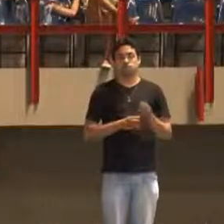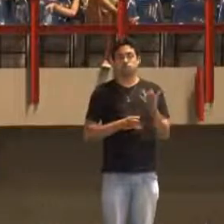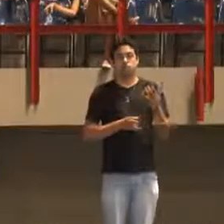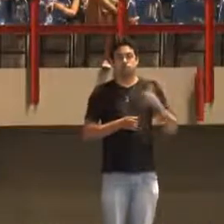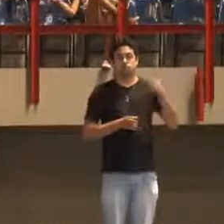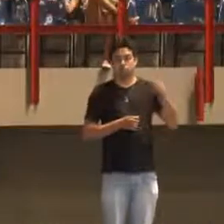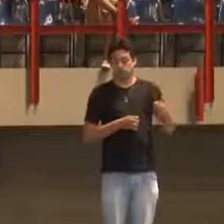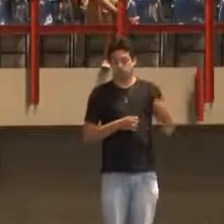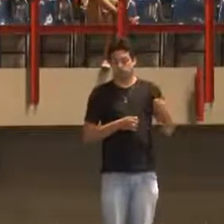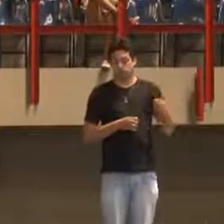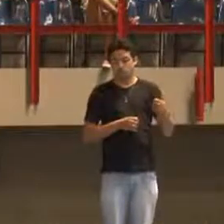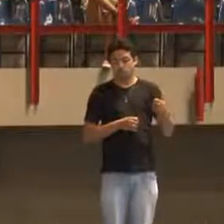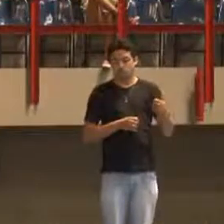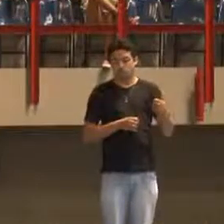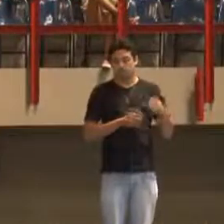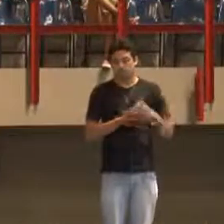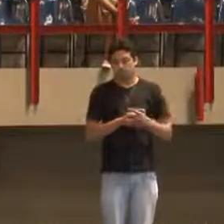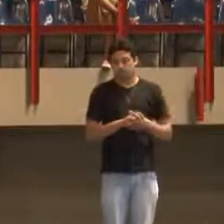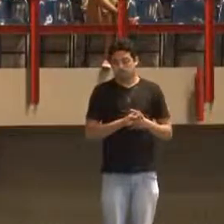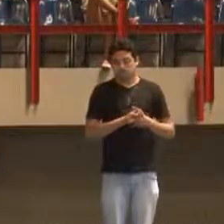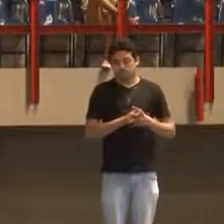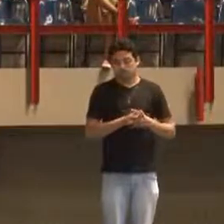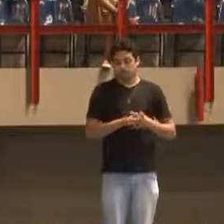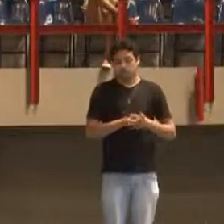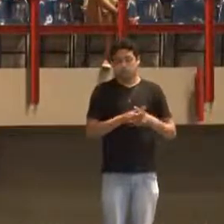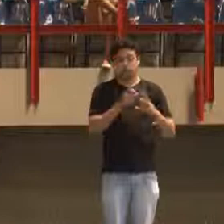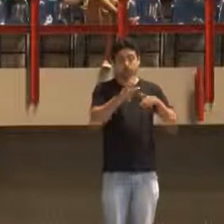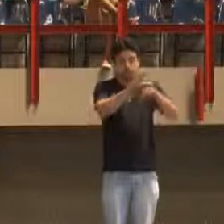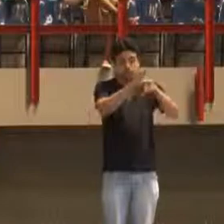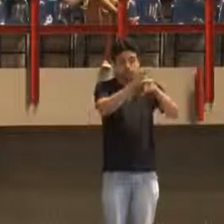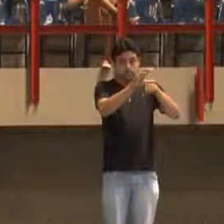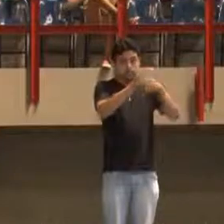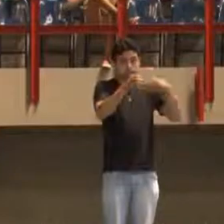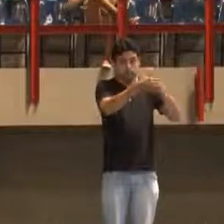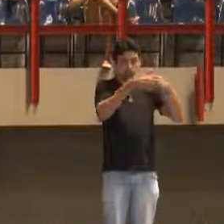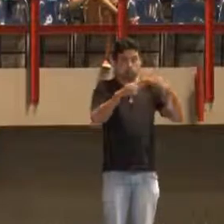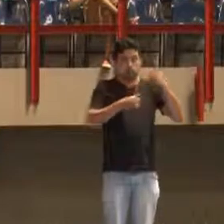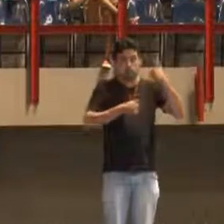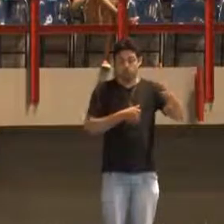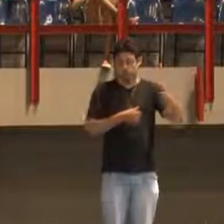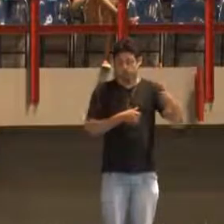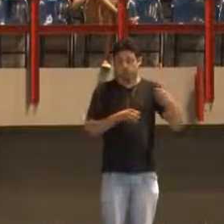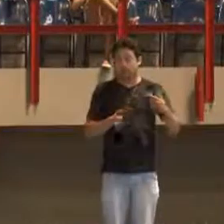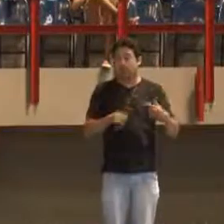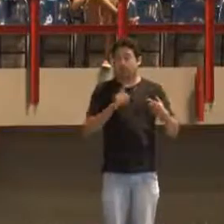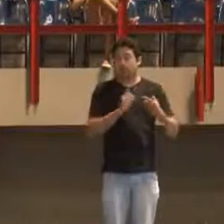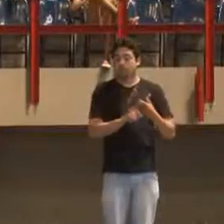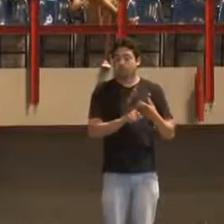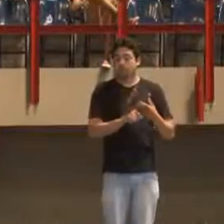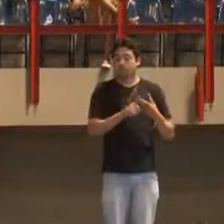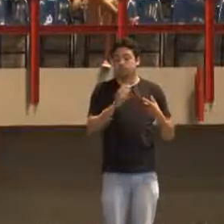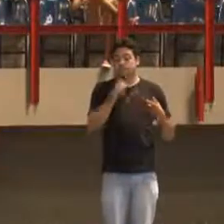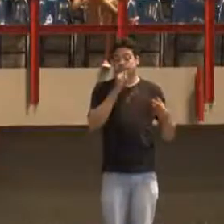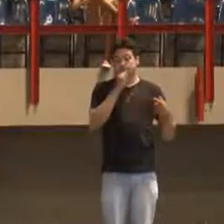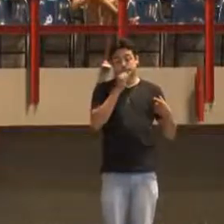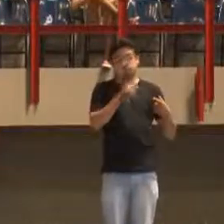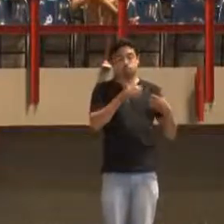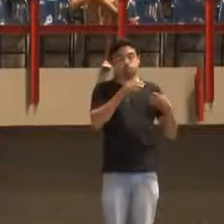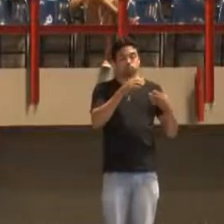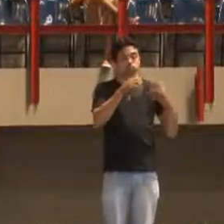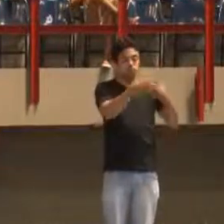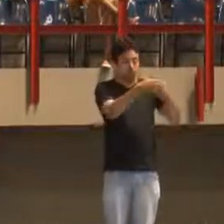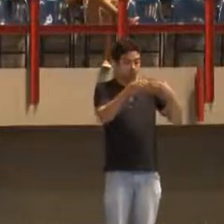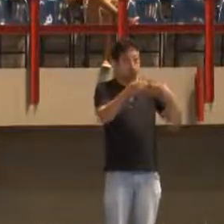Quantas? Se eu disser que o fundo da garrafa vai ser cinza, uma opção. E aí, pessoal, se o fundo é